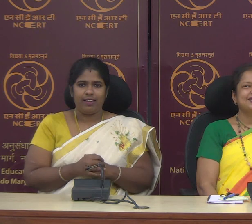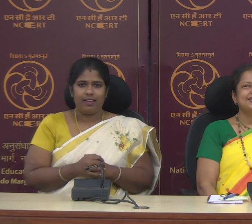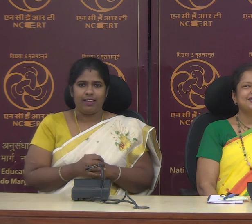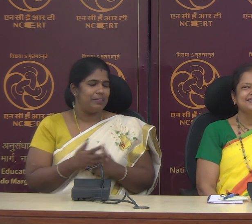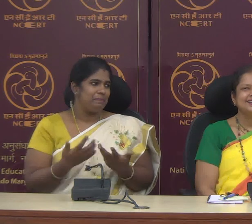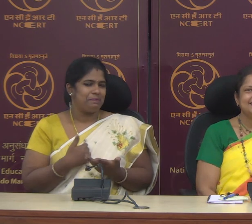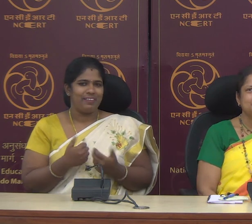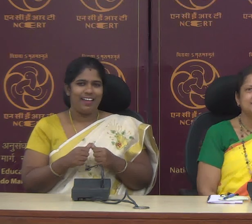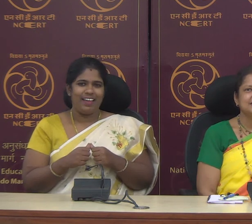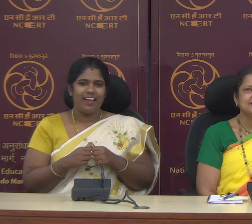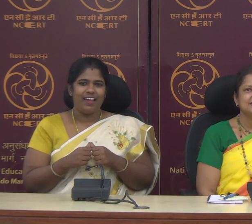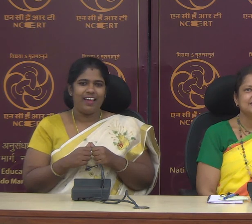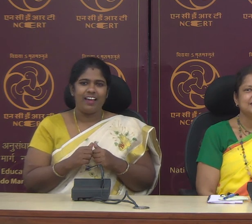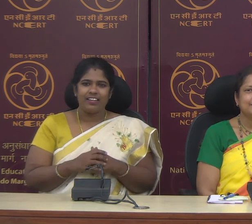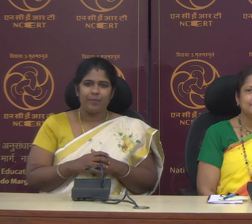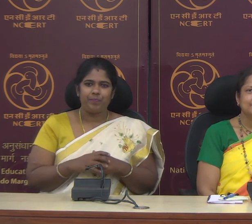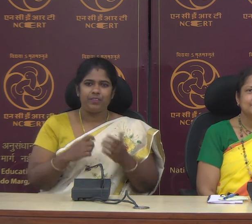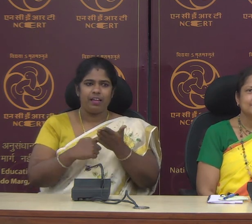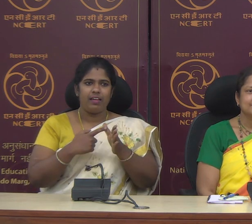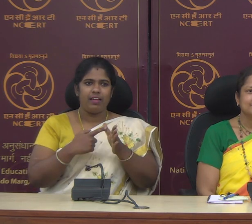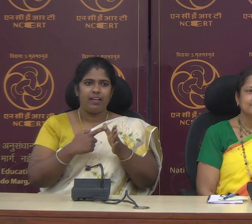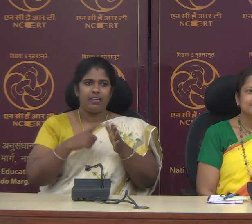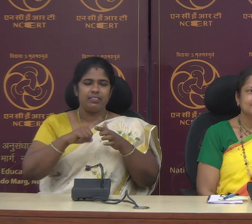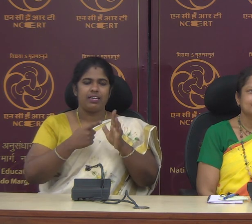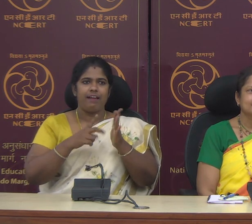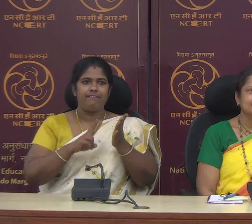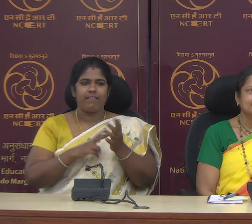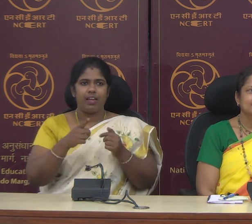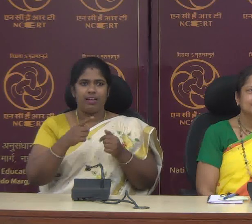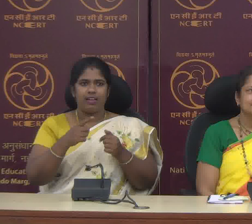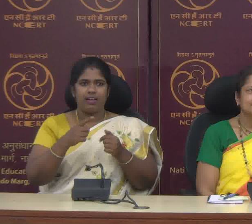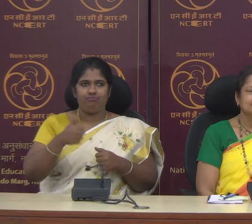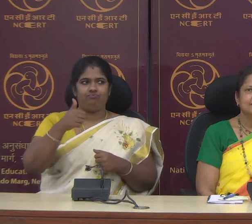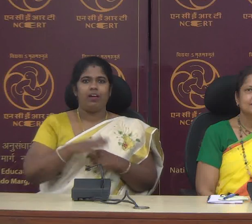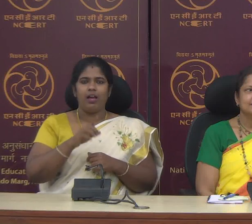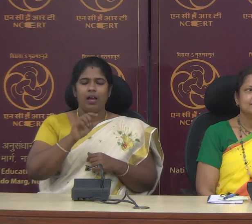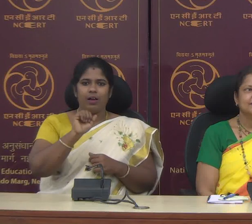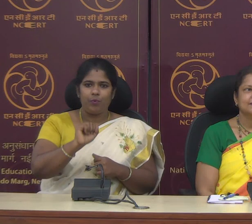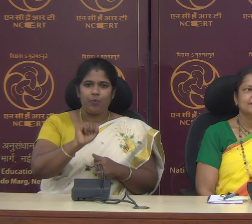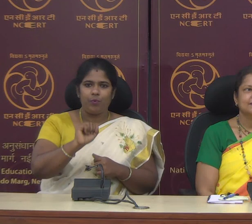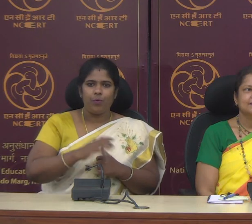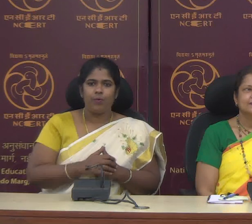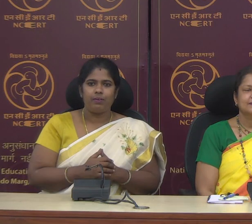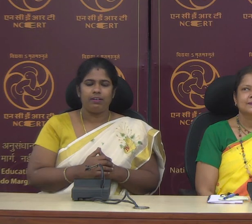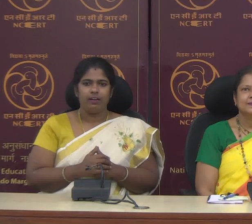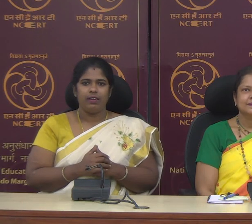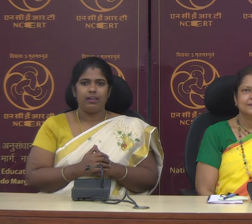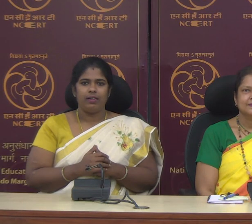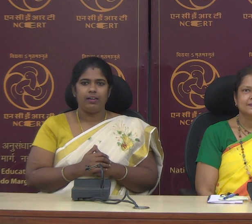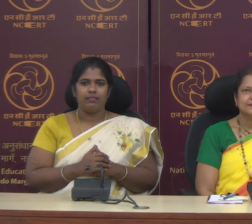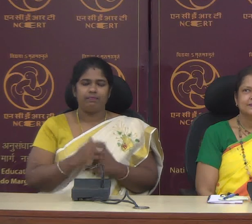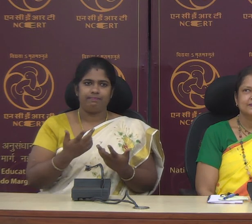उनके लेवल के। राजीव सर, कुछ आपके एक्सपीरियंसेस आप हमारे साथ शेयर करना चाहेंगे ISL से जुड़े हुए?